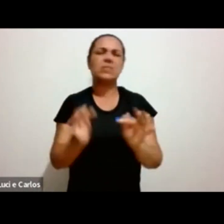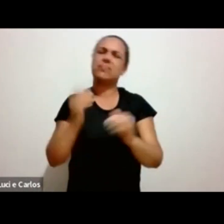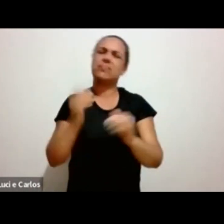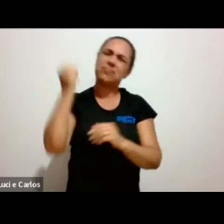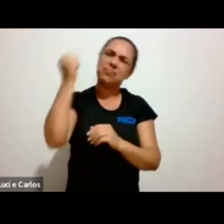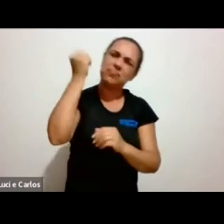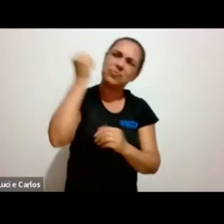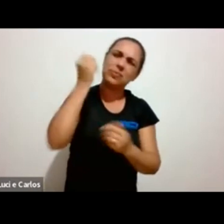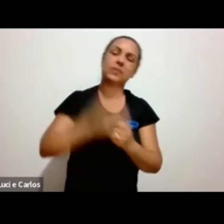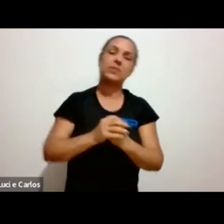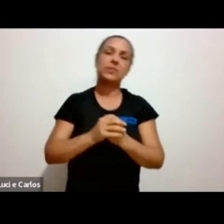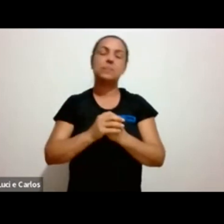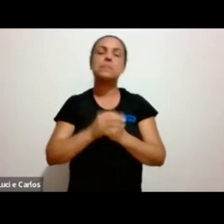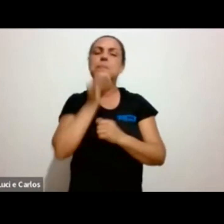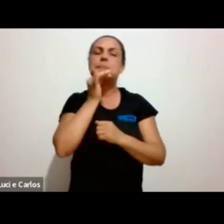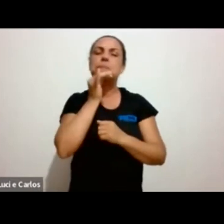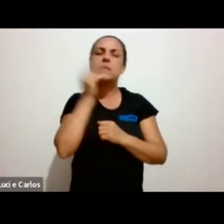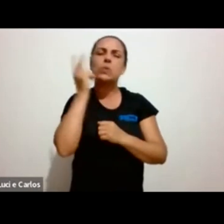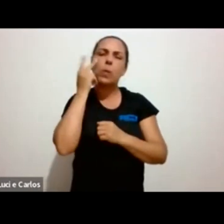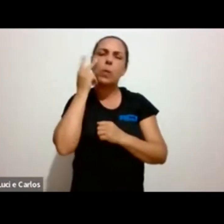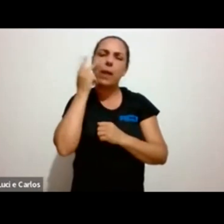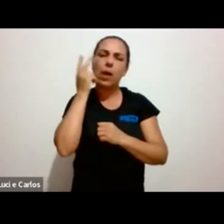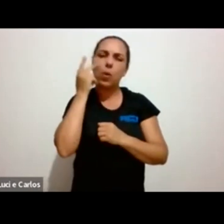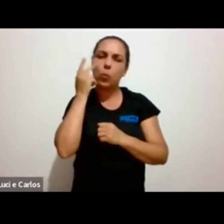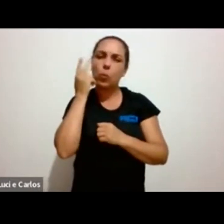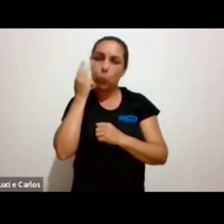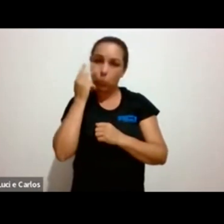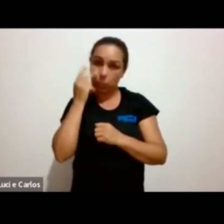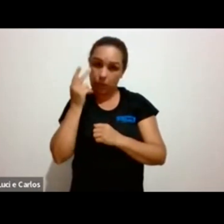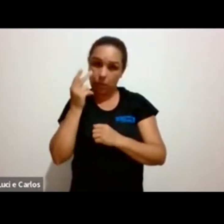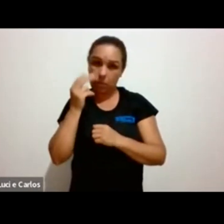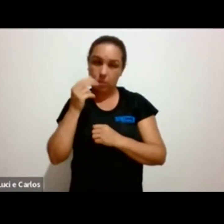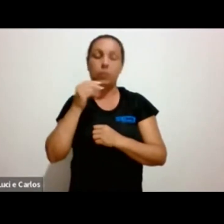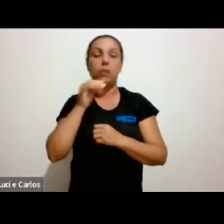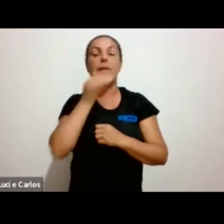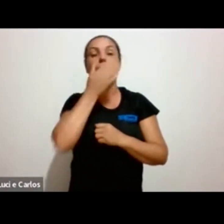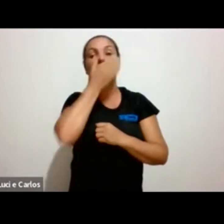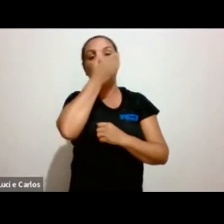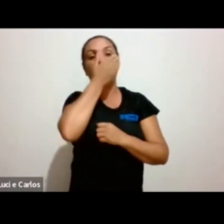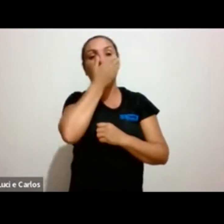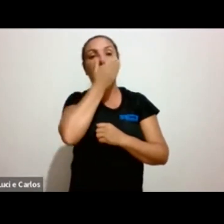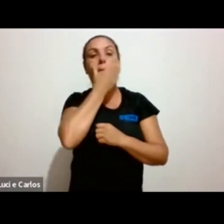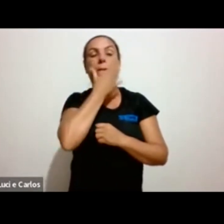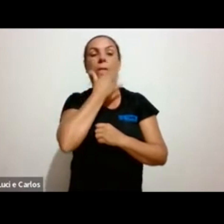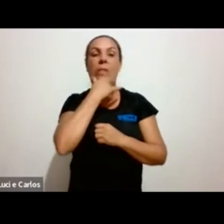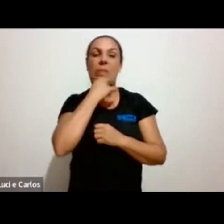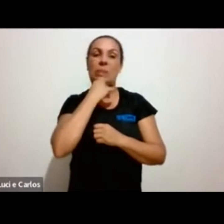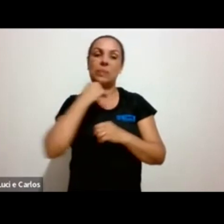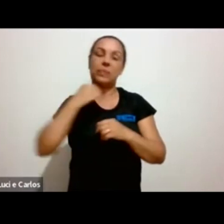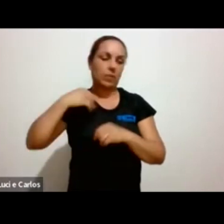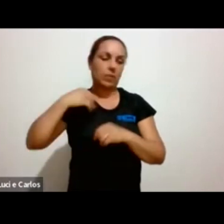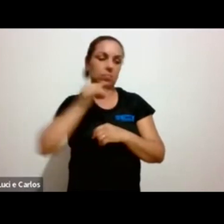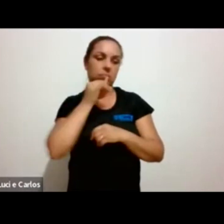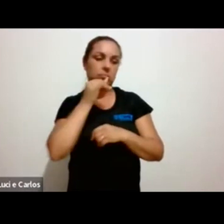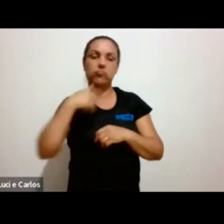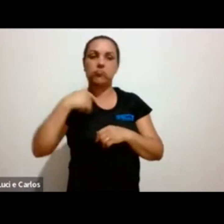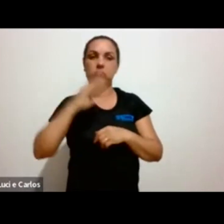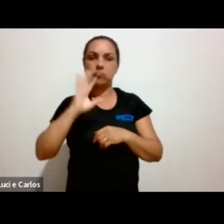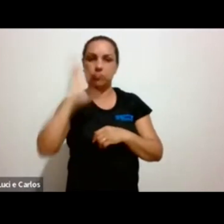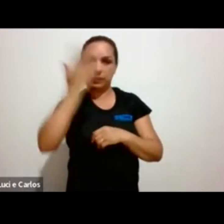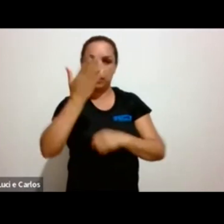lá, funções normais. Você dá uma pancada muito grande num braço e você talvez tenha